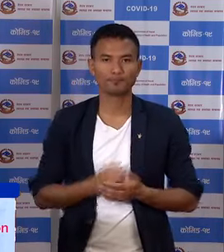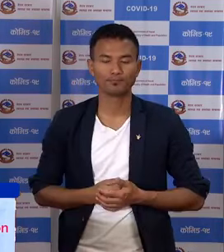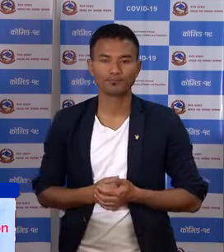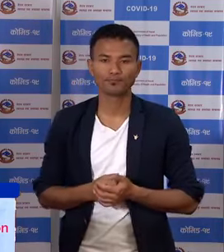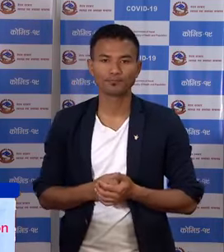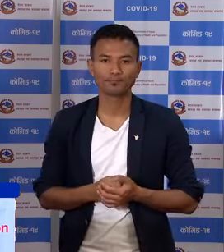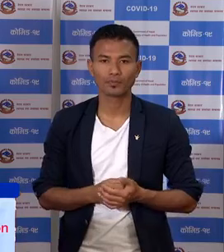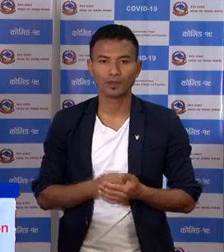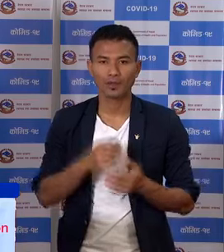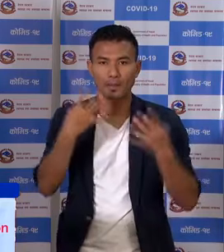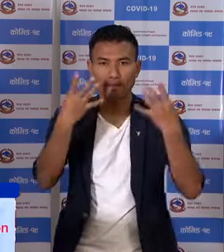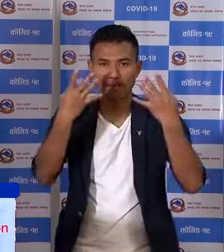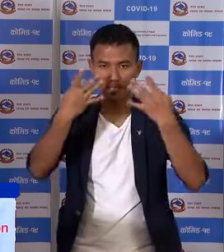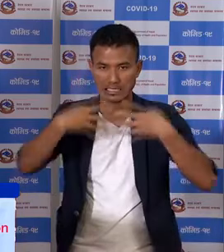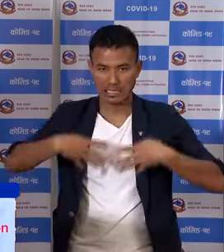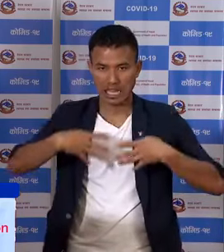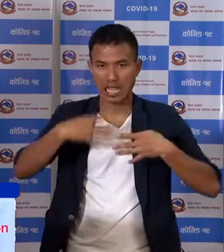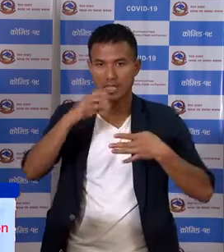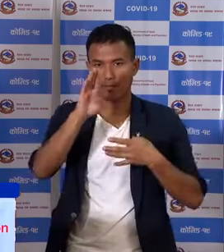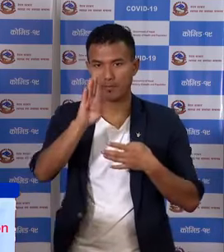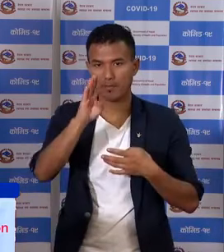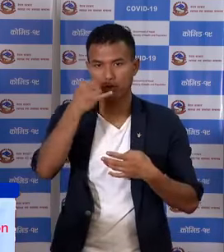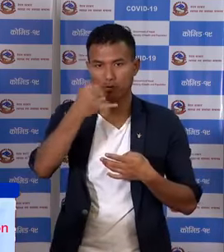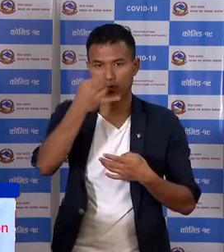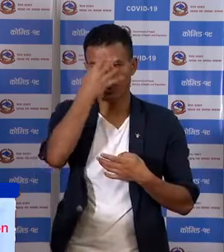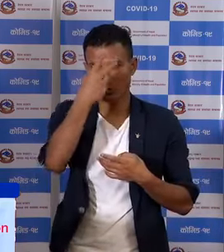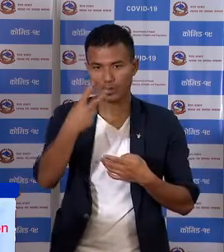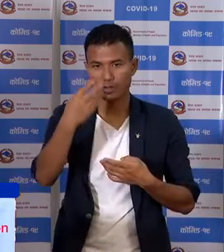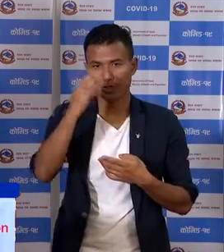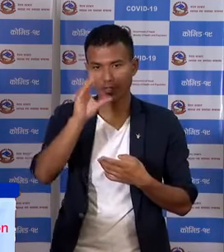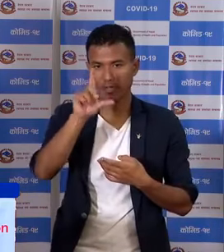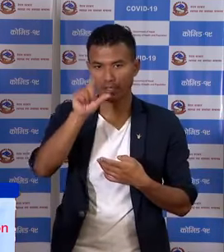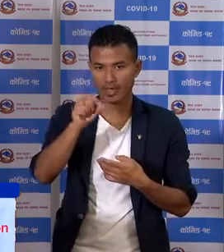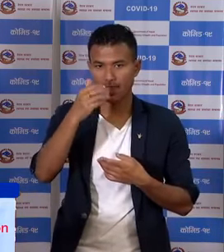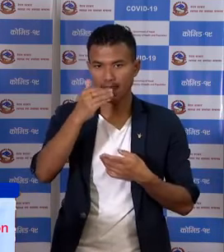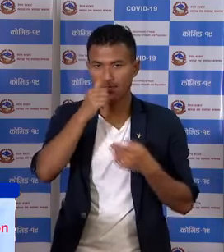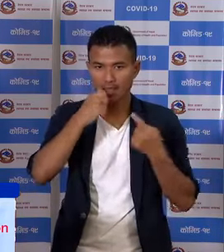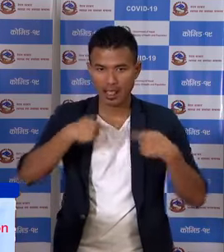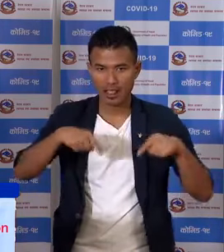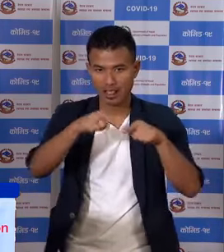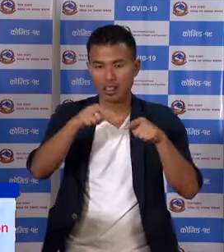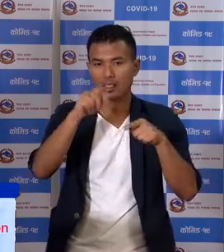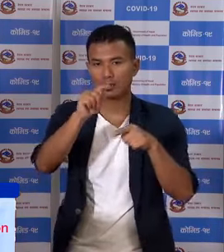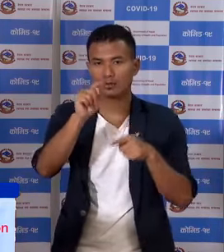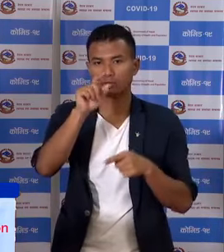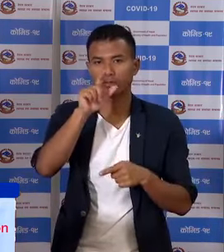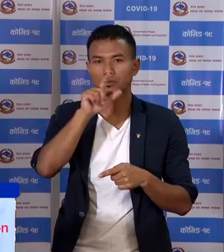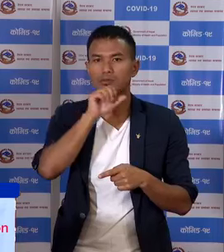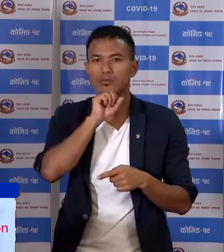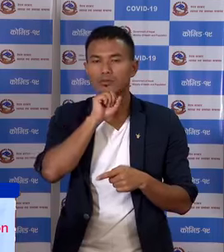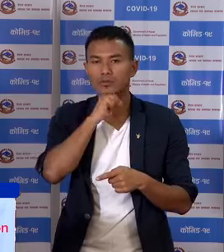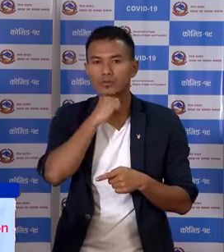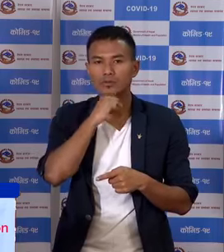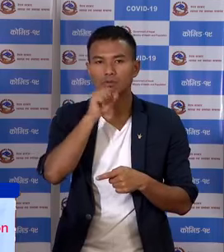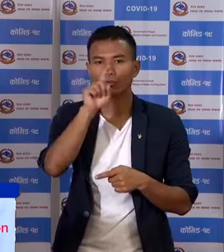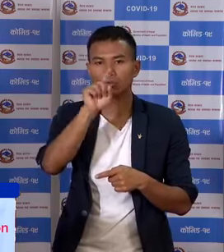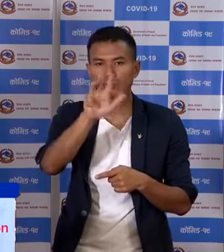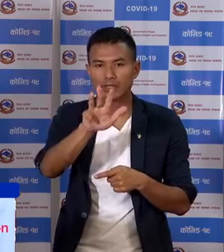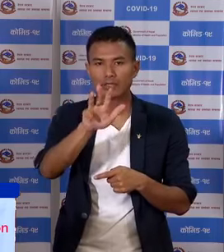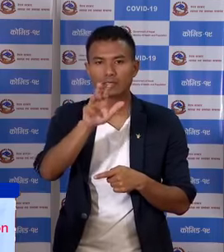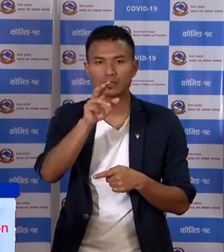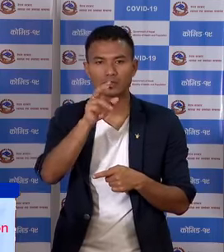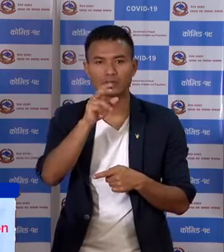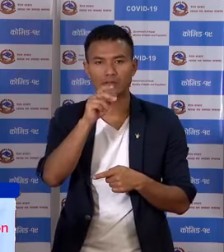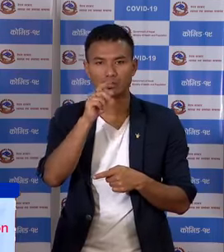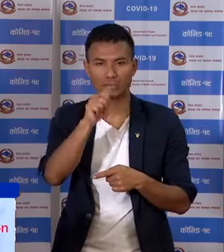तेसे गरी बर्दिया का बढ़िया ताल साथ का एक जाना 29 बर्ष पुरुष पने पोजेटिव हुनों भय को